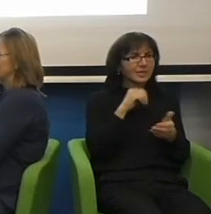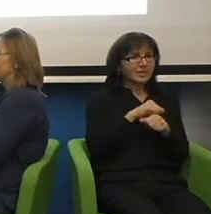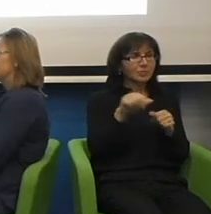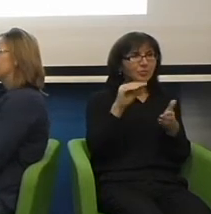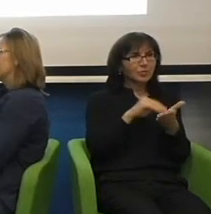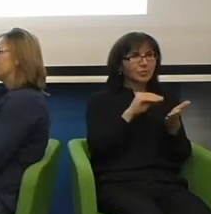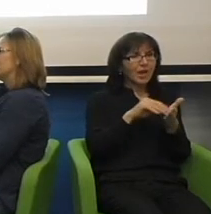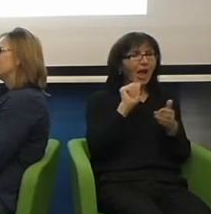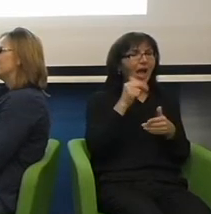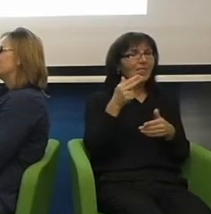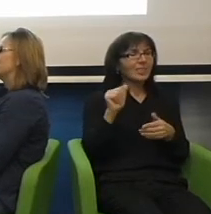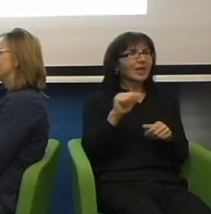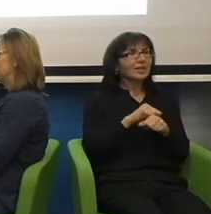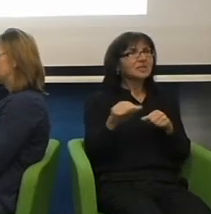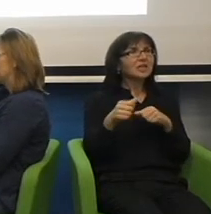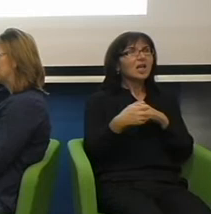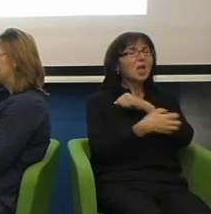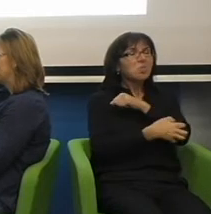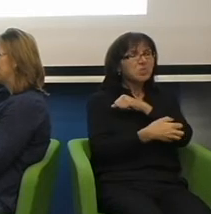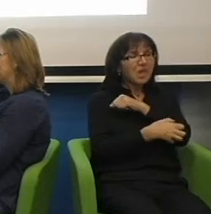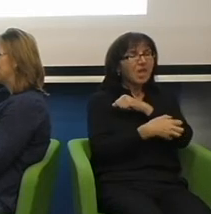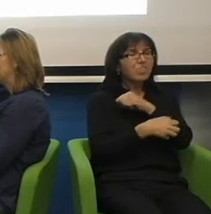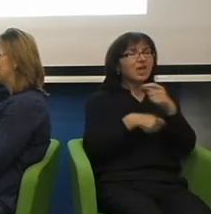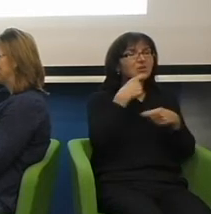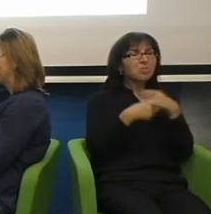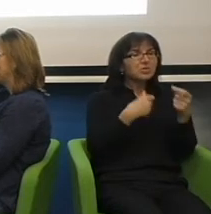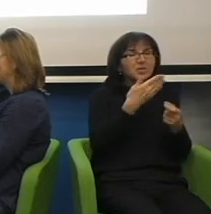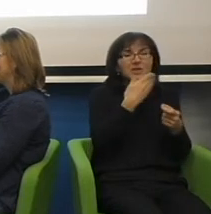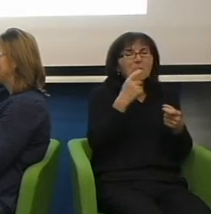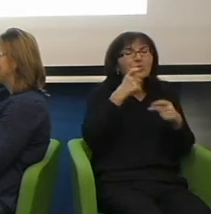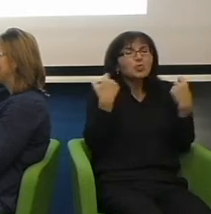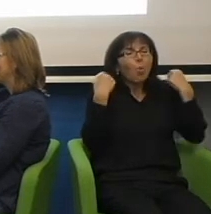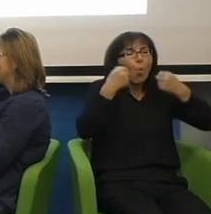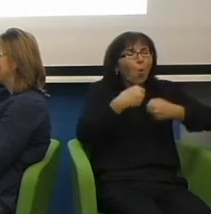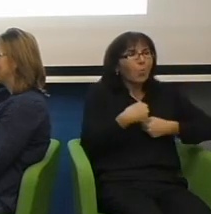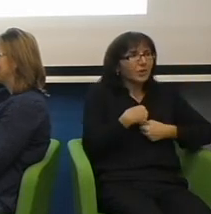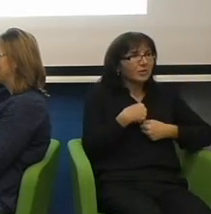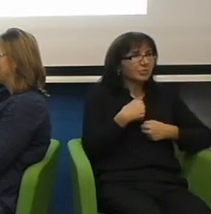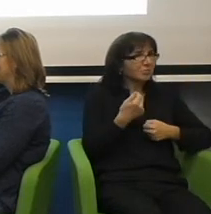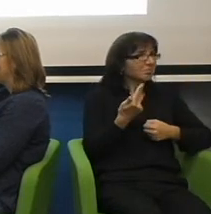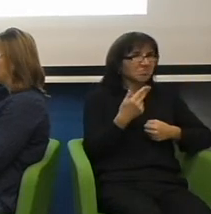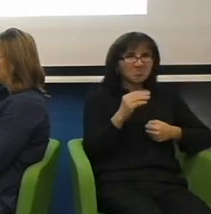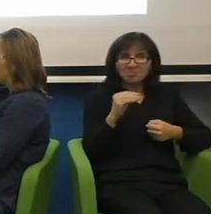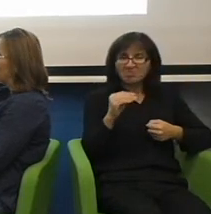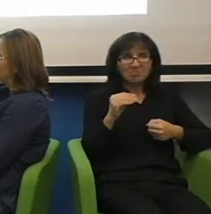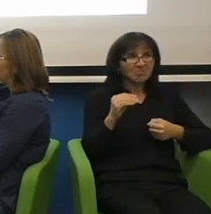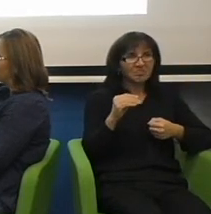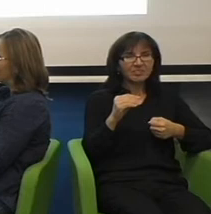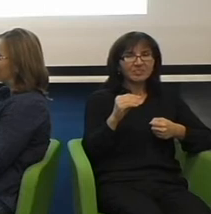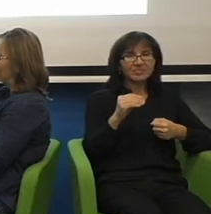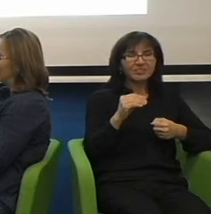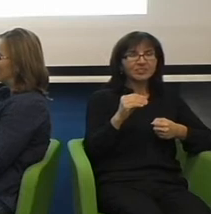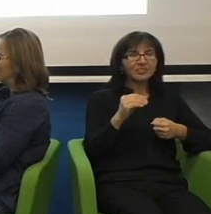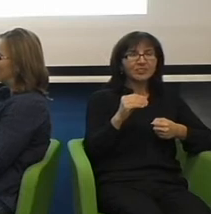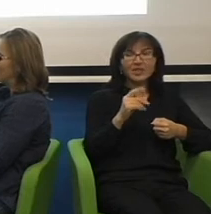do tego, że Anna jest biedną robotnicą, która nie ma co na siebie włożyć. To nie jest tak do końca, ona... To Marek pierwszy